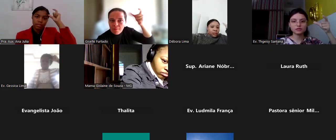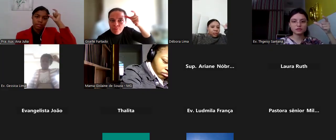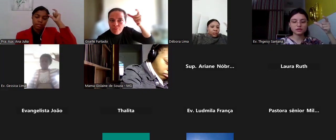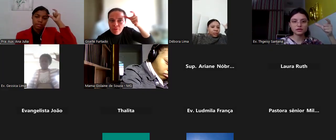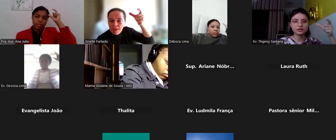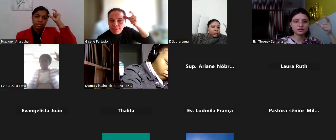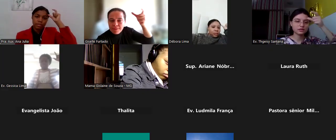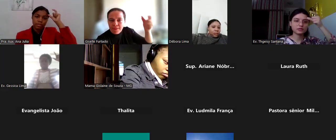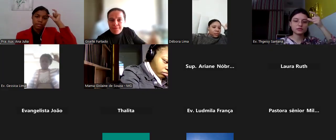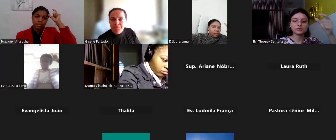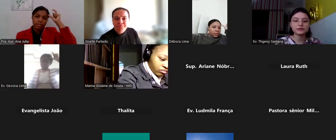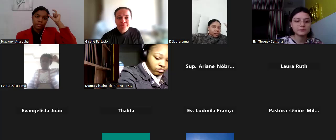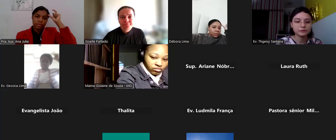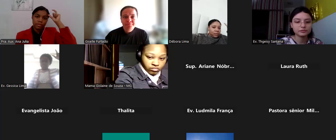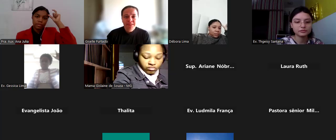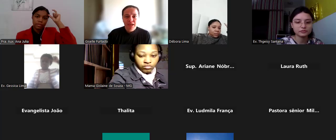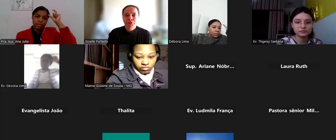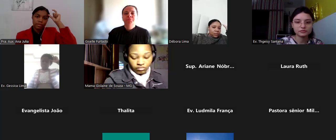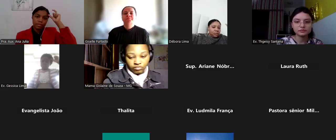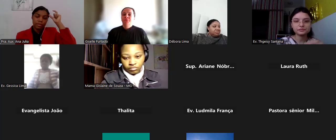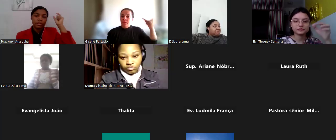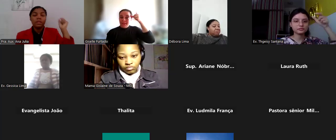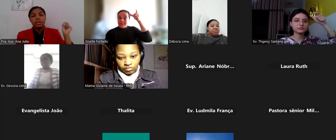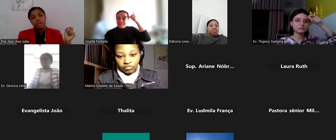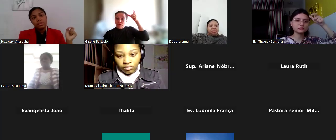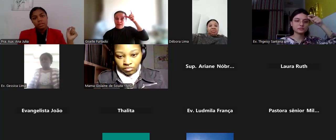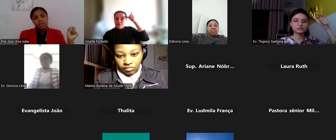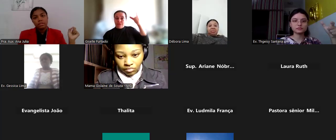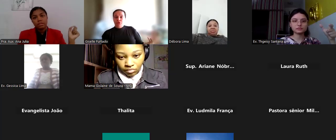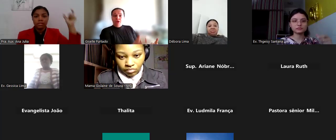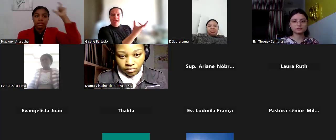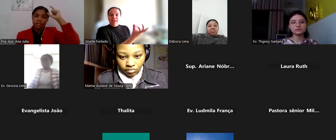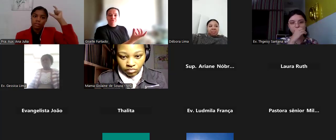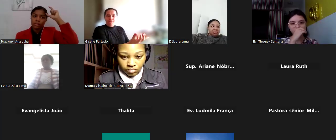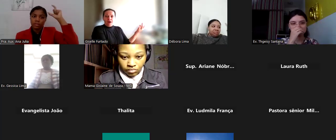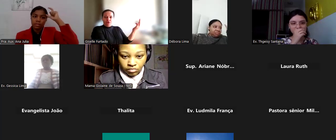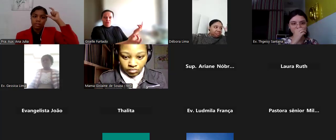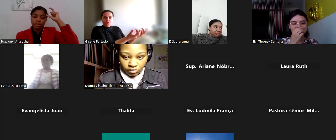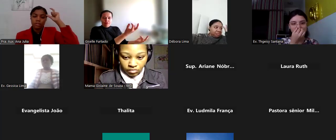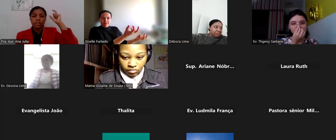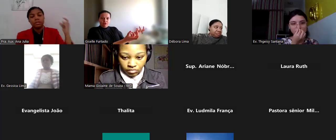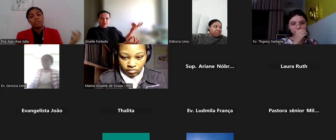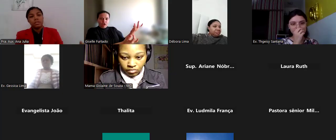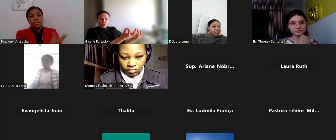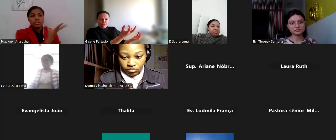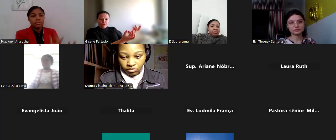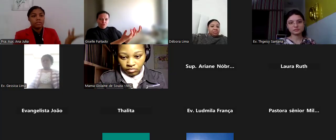diabo, etc. Certo? Então, ele é sempre do lado esquerdo. Inferno, ó, esse é o sinal de